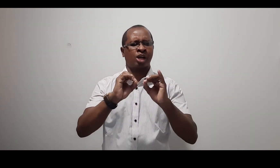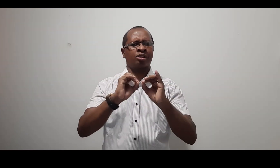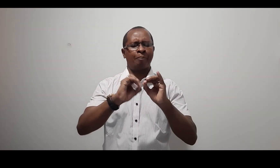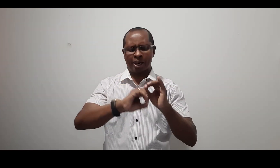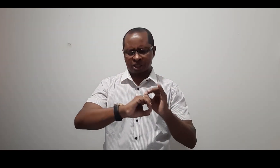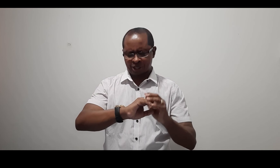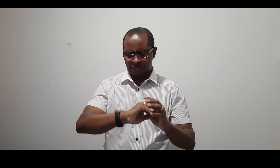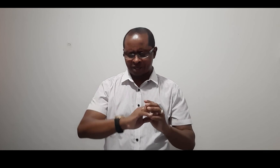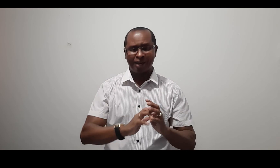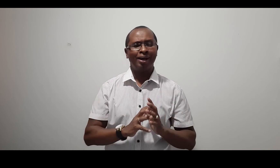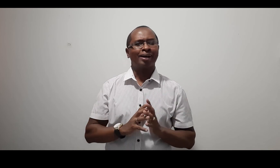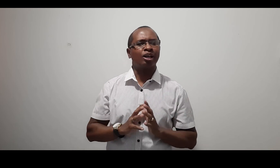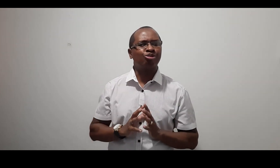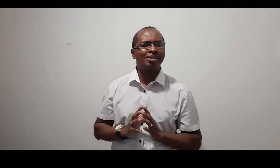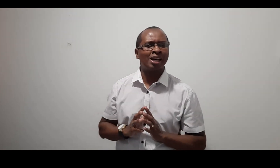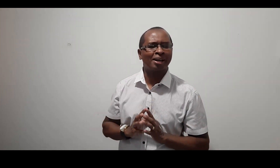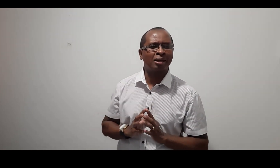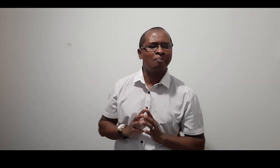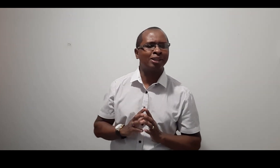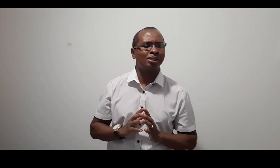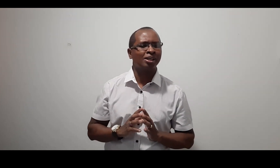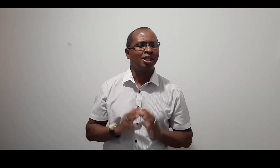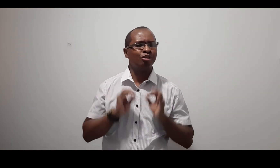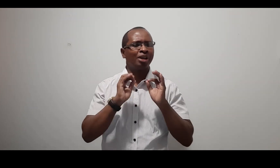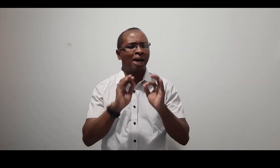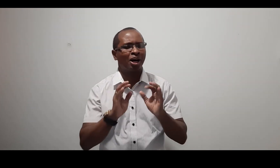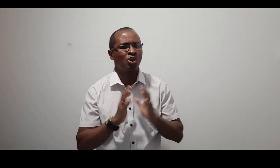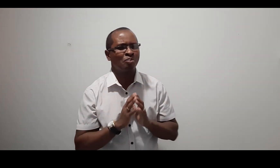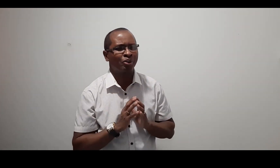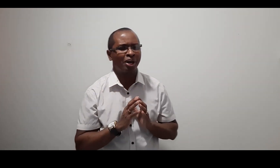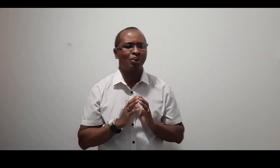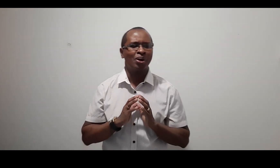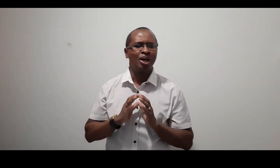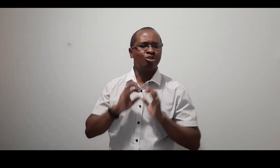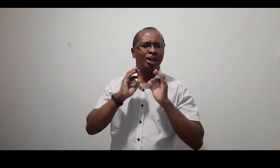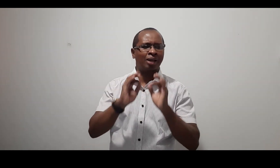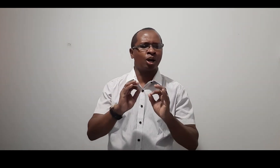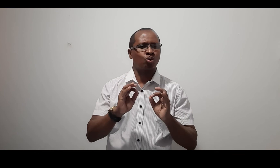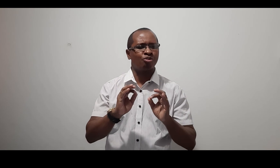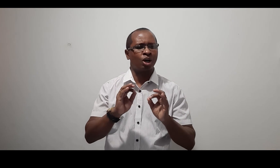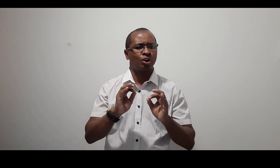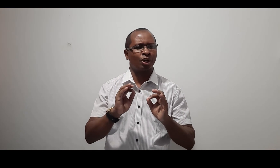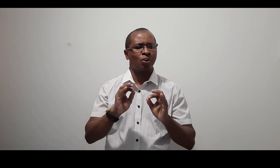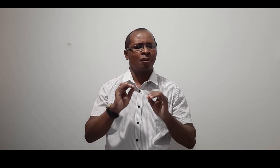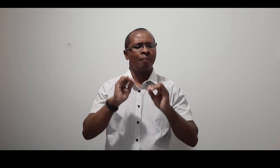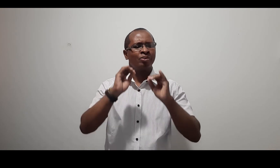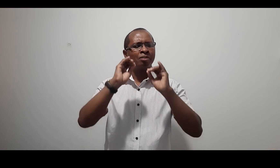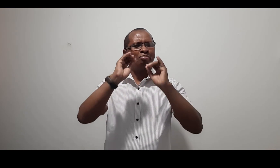tamin'ny mpianatra fahizay. Rehefa nitsangana tamaty izy, ny fiadanako nomeko anareo, ny fiadanako noavelako anareo.